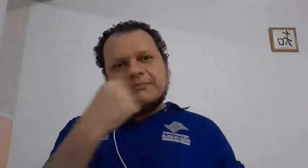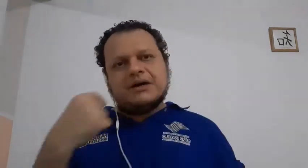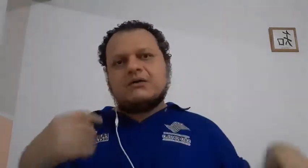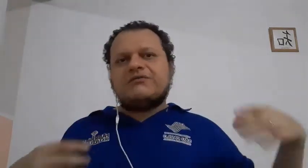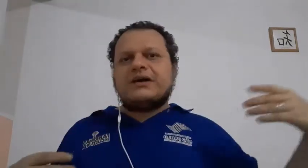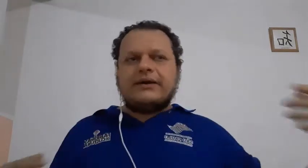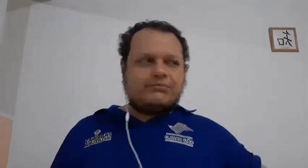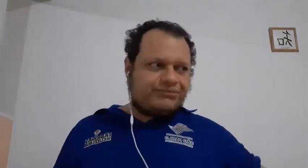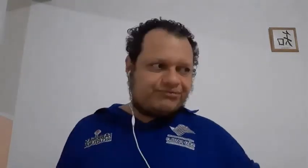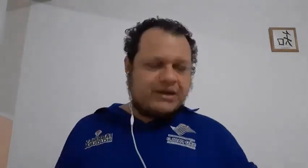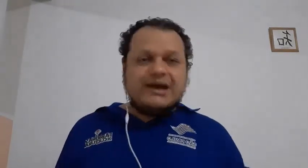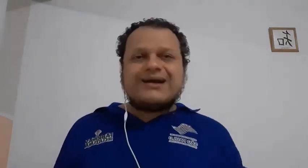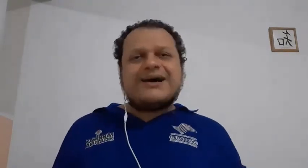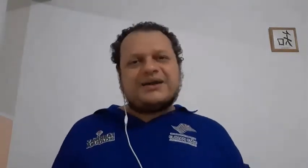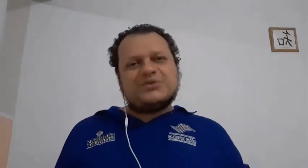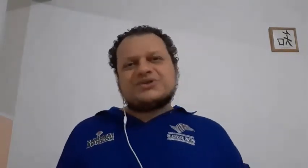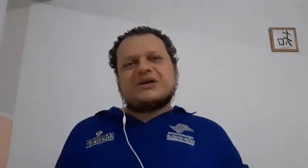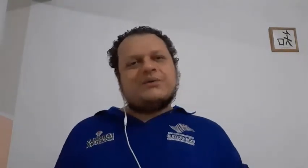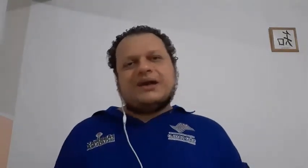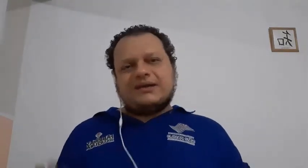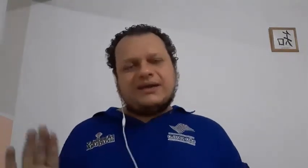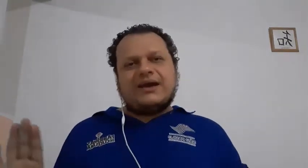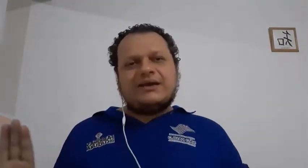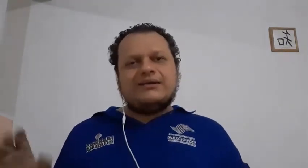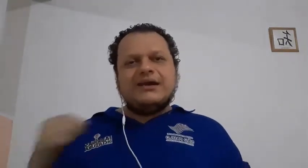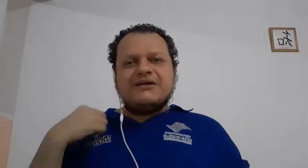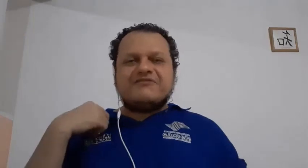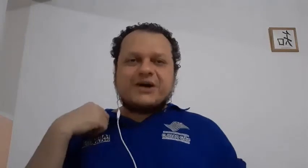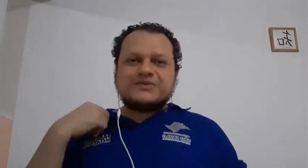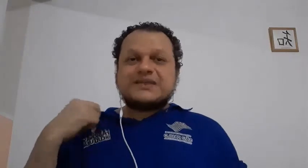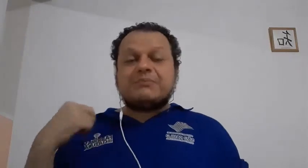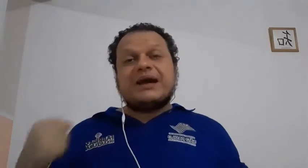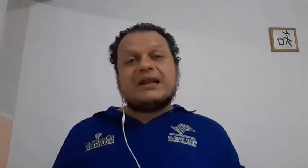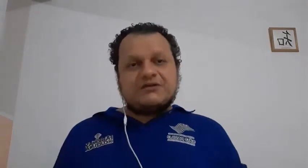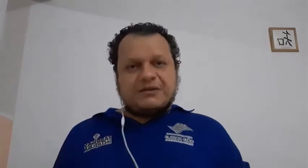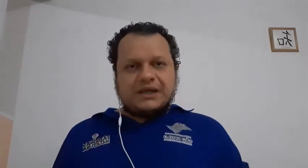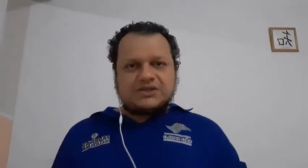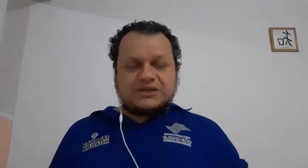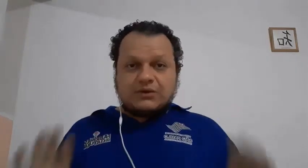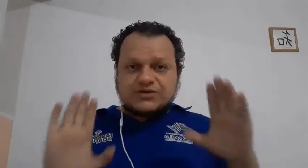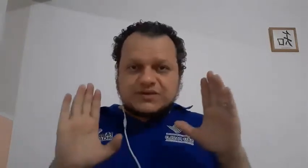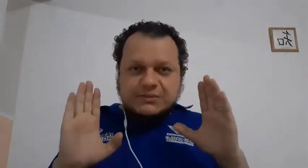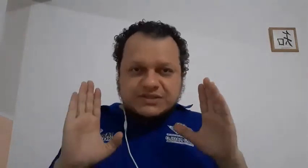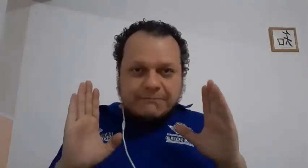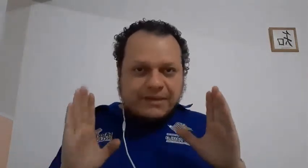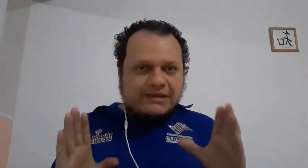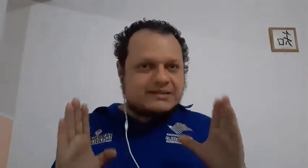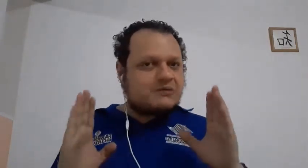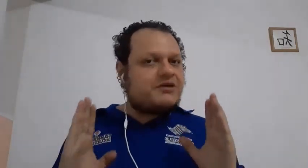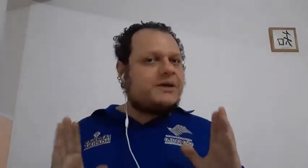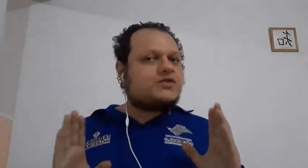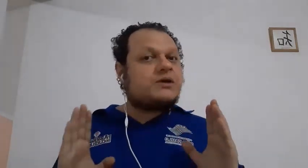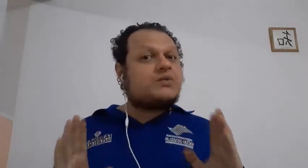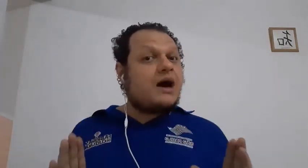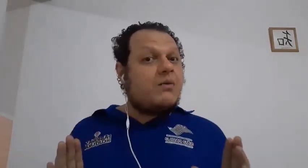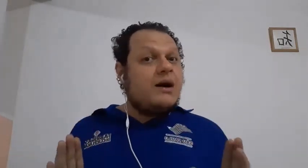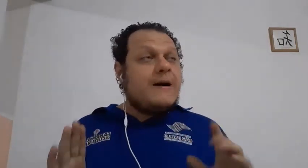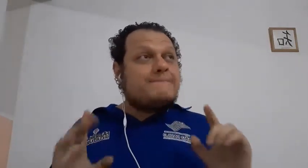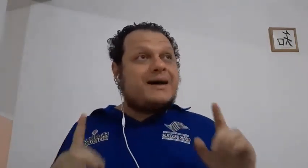mão vai cair no chão e aí ninguém vai conseguir pegá-la novamente. Então nós usamos apenas alfabeto manual para